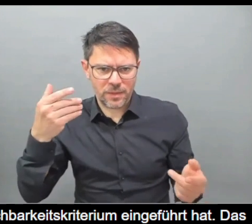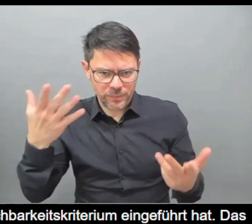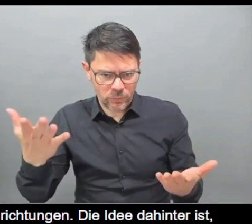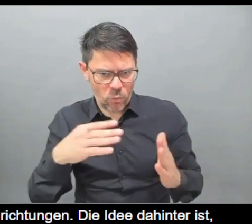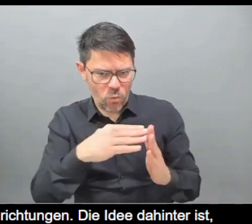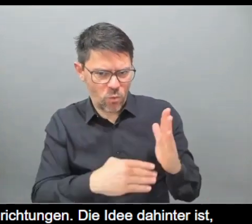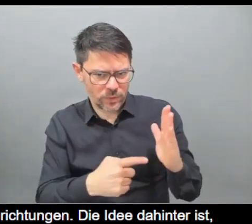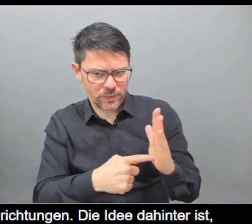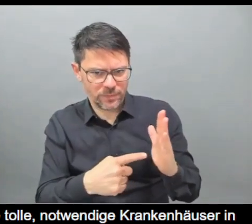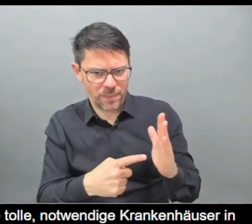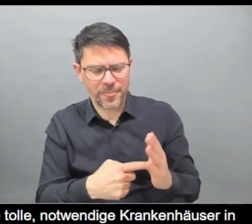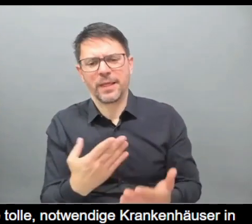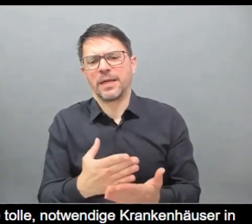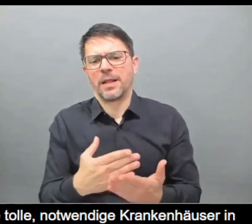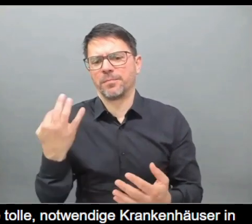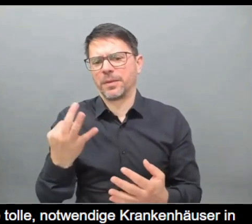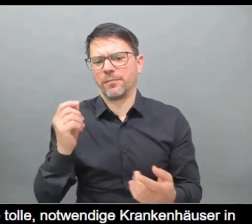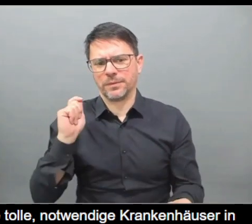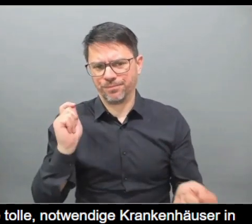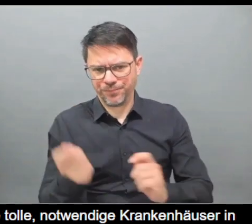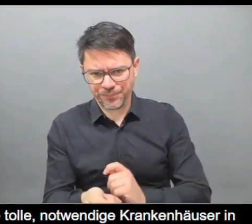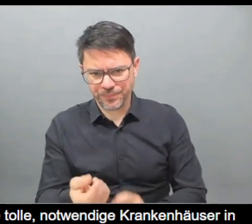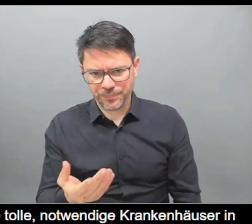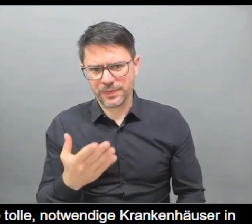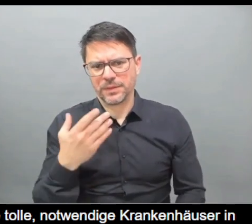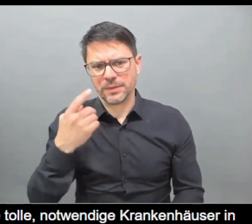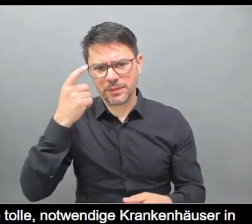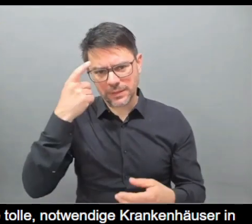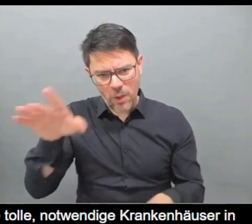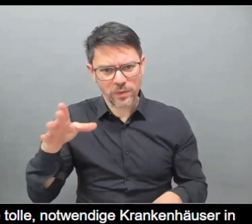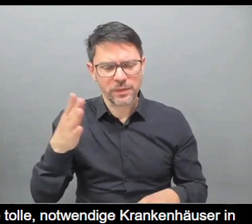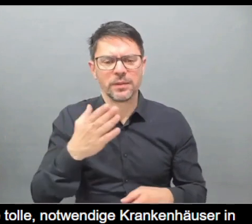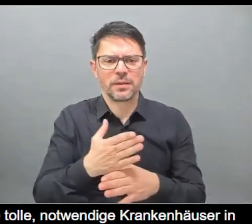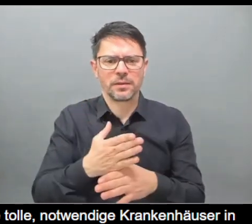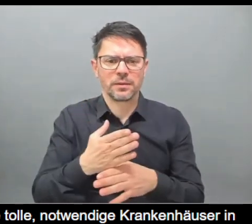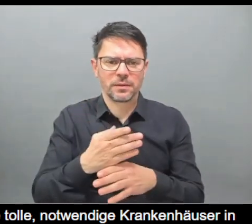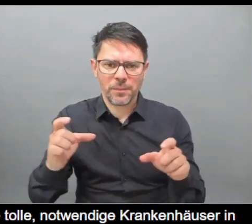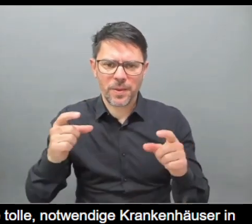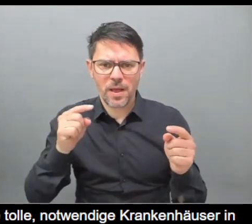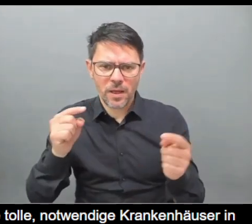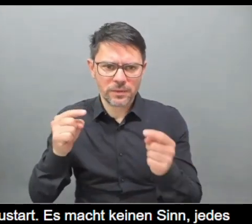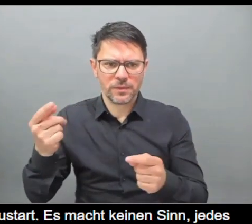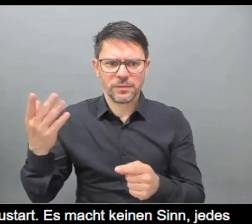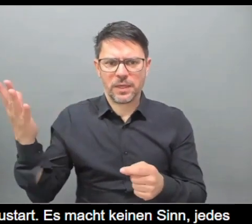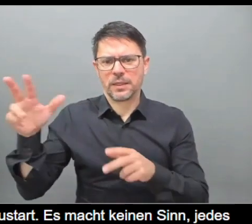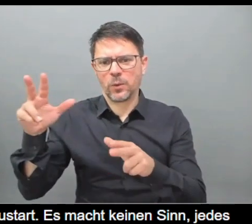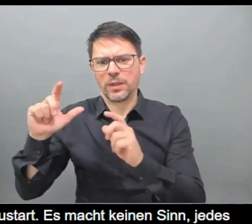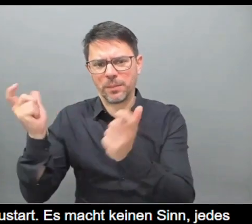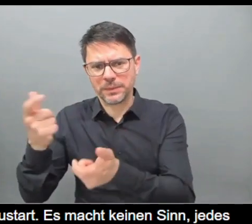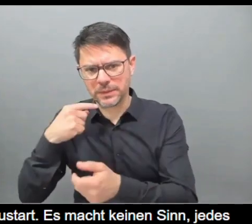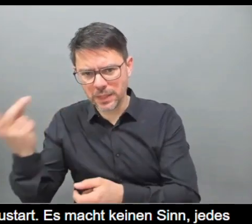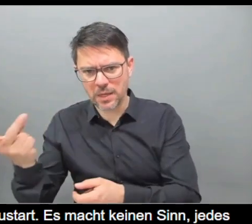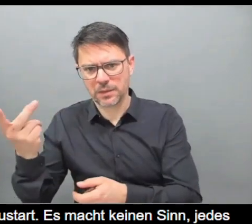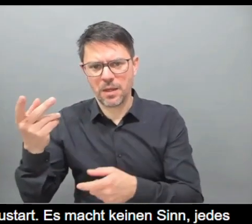Wolfgang Ransch von der BILD. Dankeschön, Herr Pannermeyer, Sie haben gerade eben gesagt, dass viele Stationen wegen